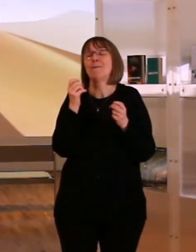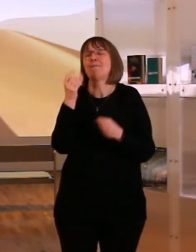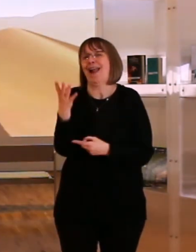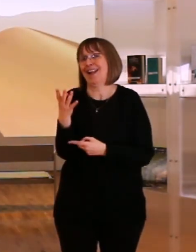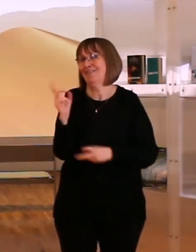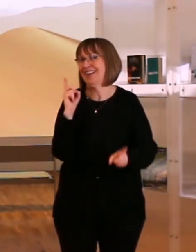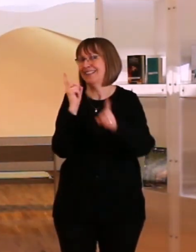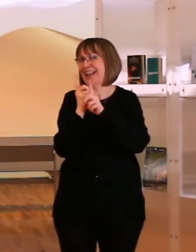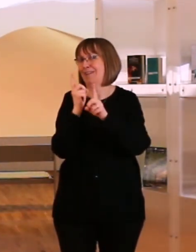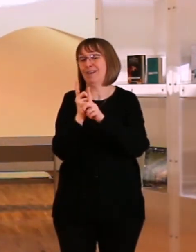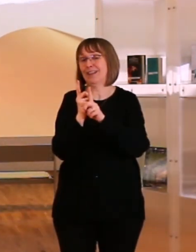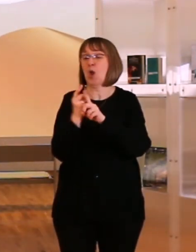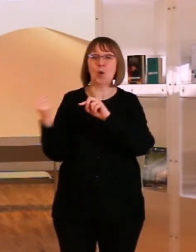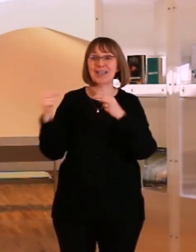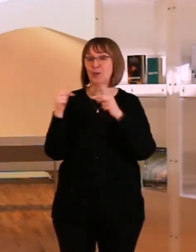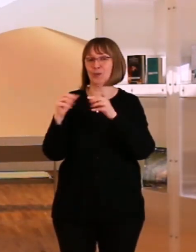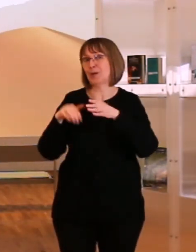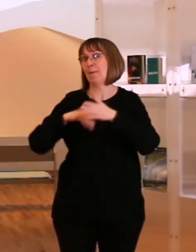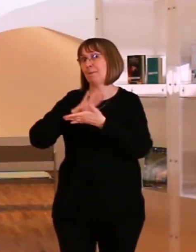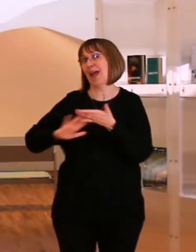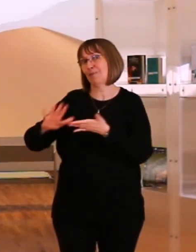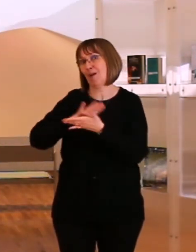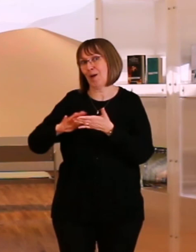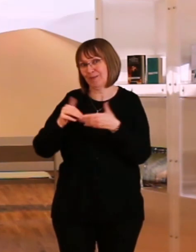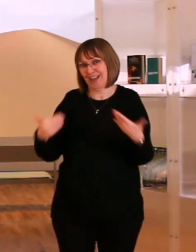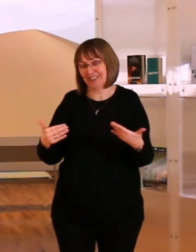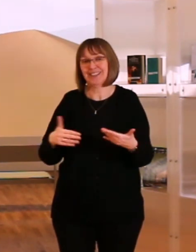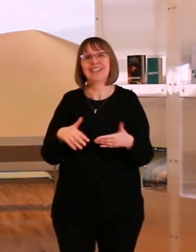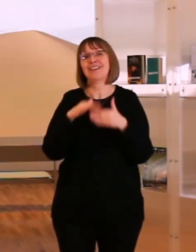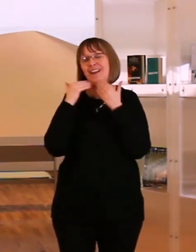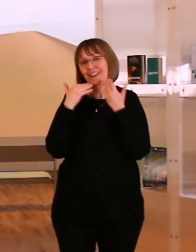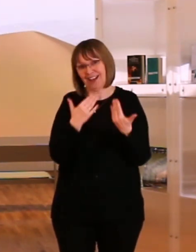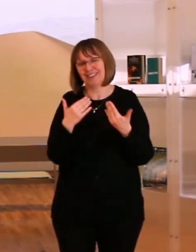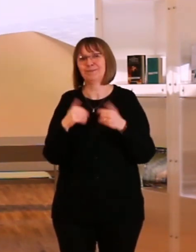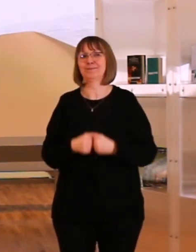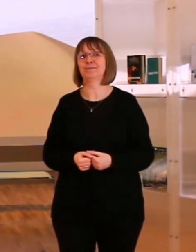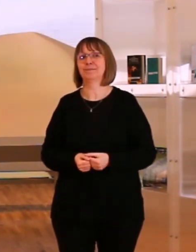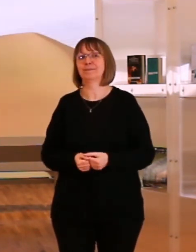oder auf dem Debatorial. Vielen Dank und auch vielen Dank an Sie, Frau Franken.